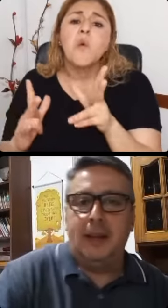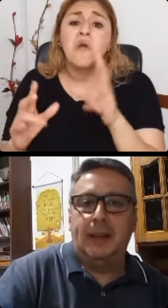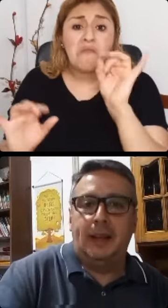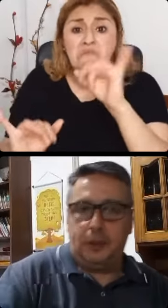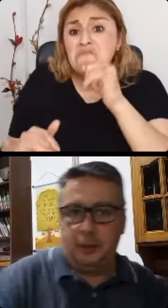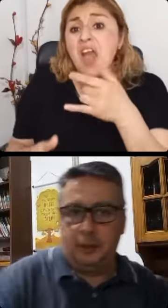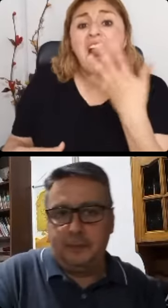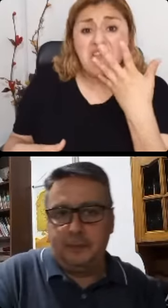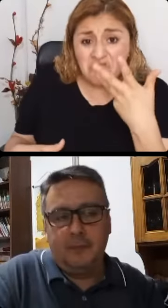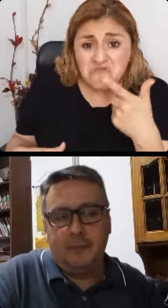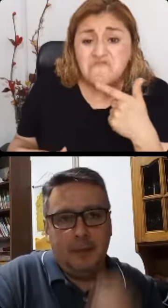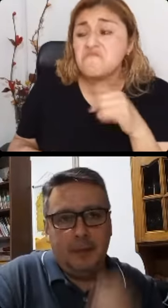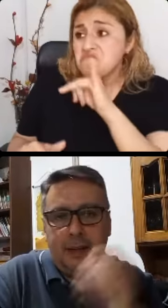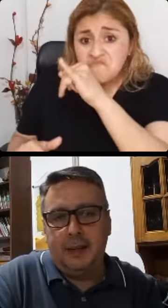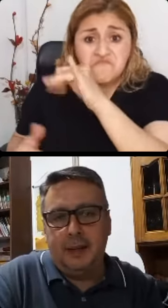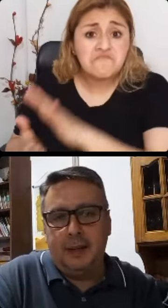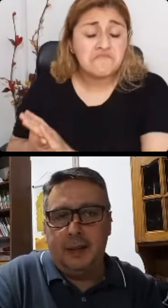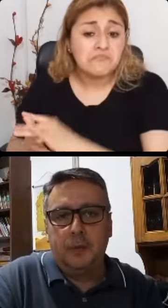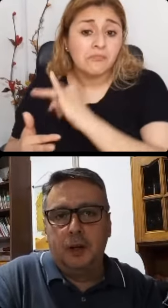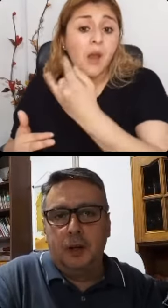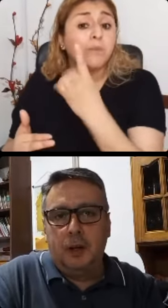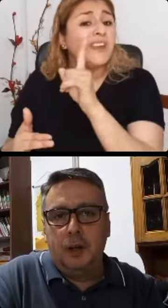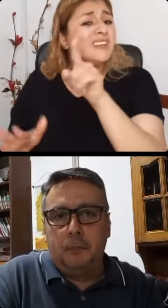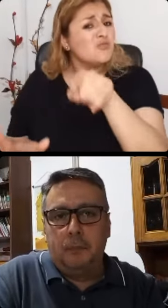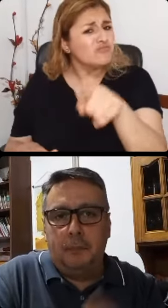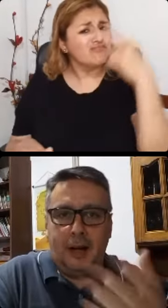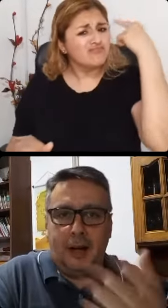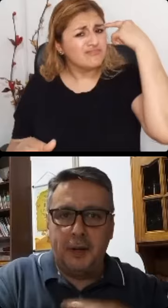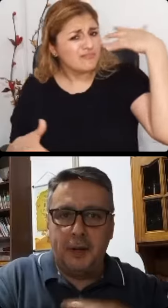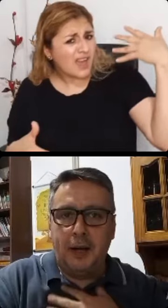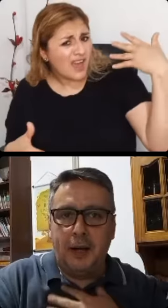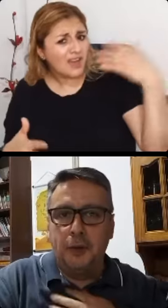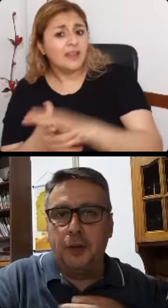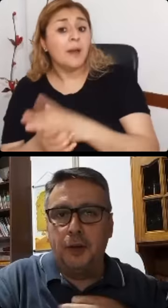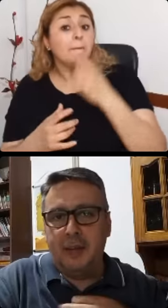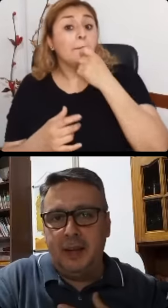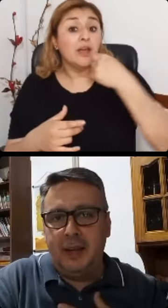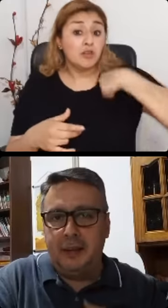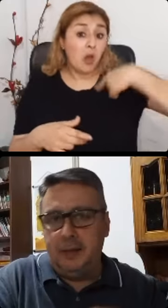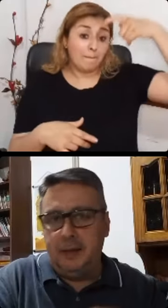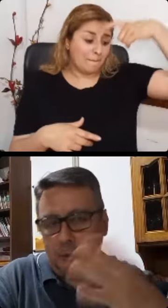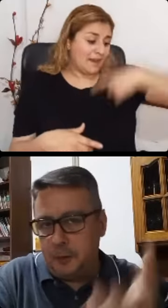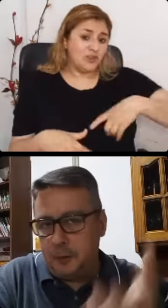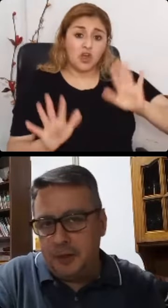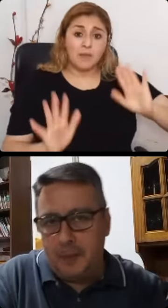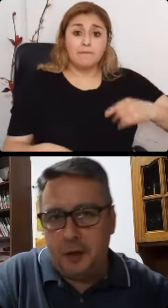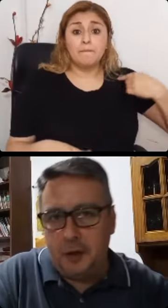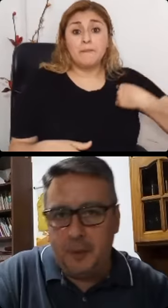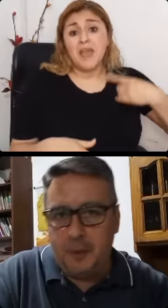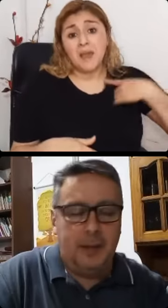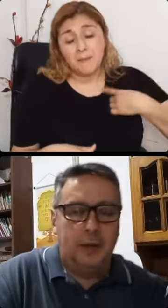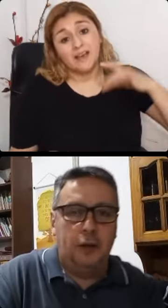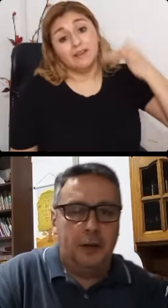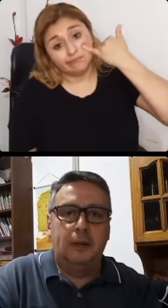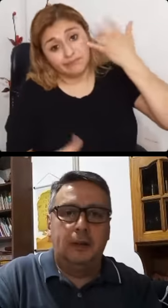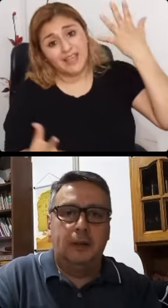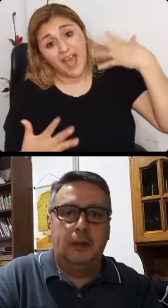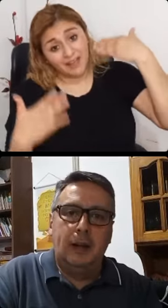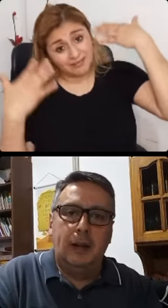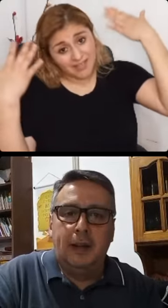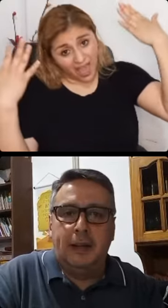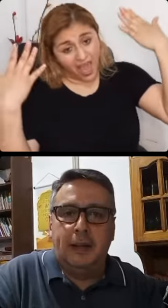vos imaginate esto imaginate esto para las personas como yo de mi edad e incluso personas más jóvenes también, ¿no?